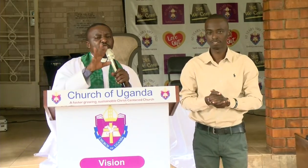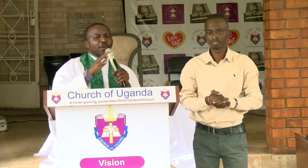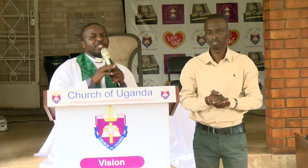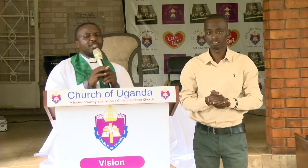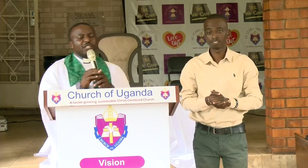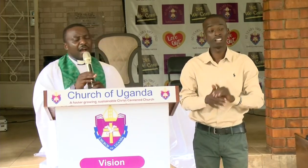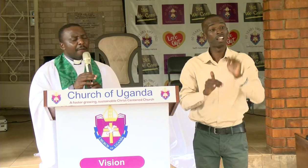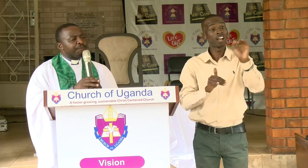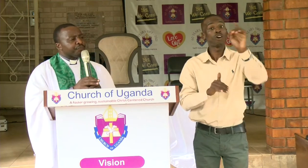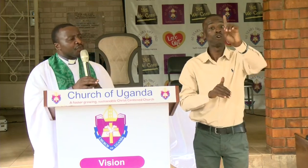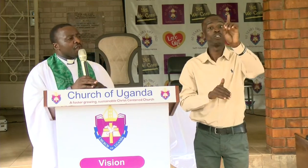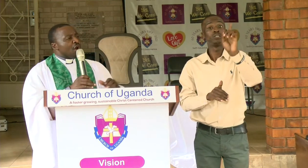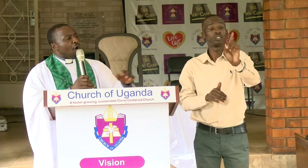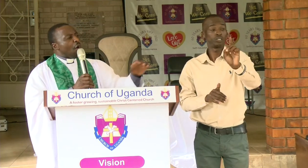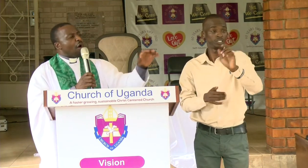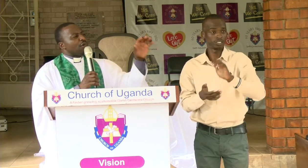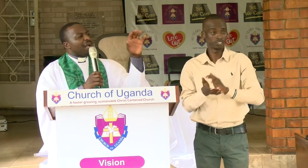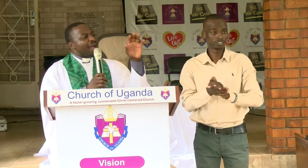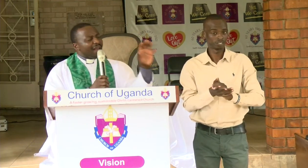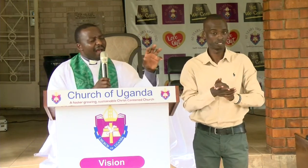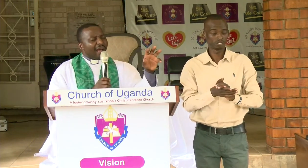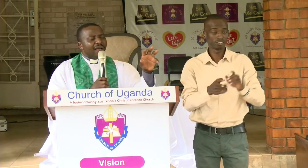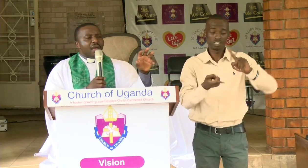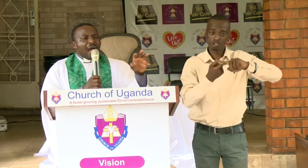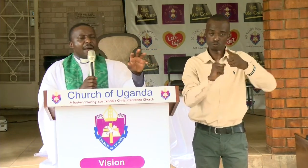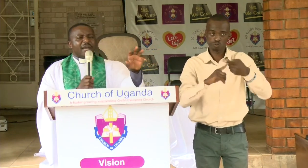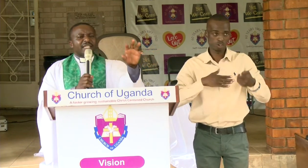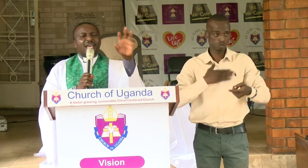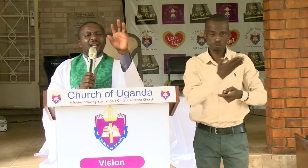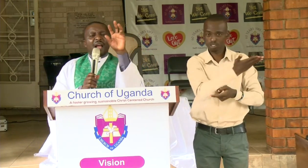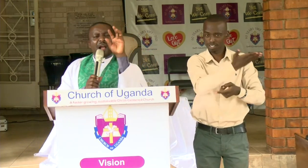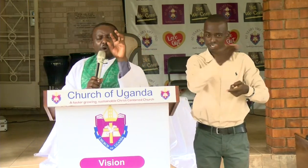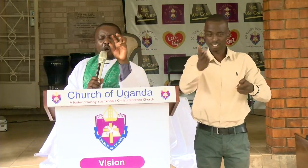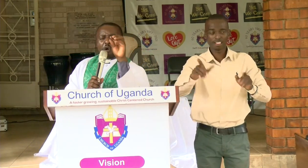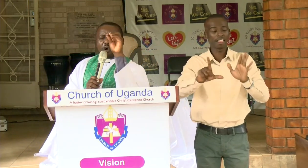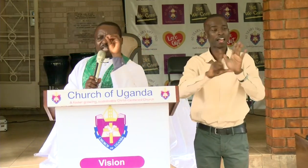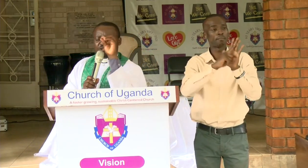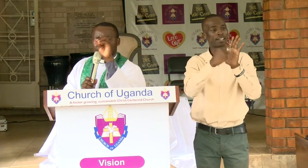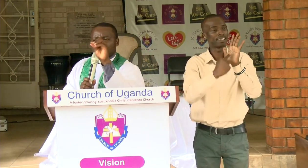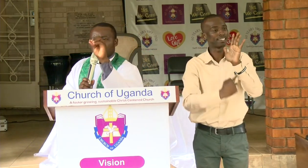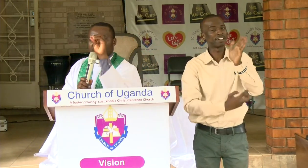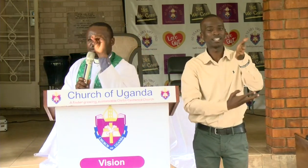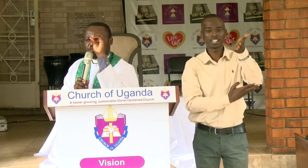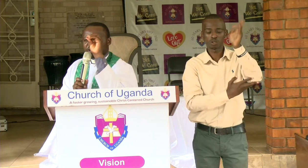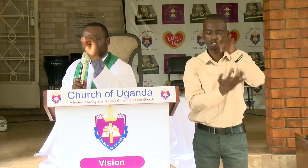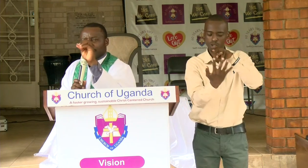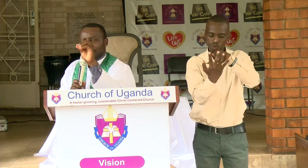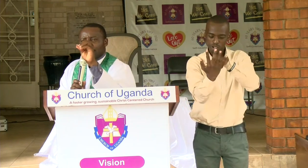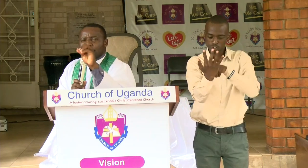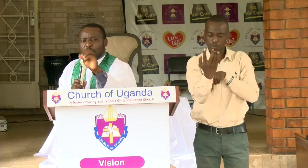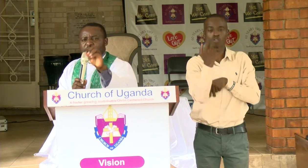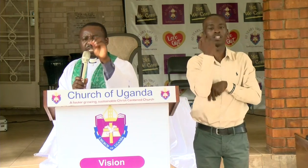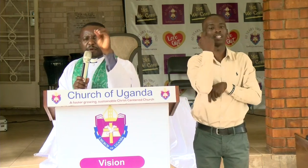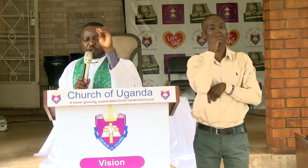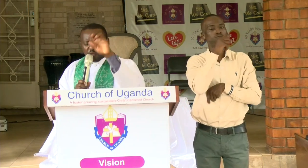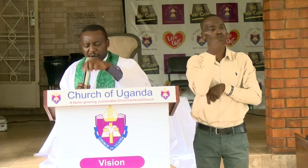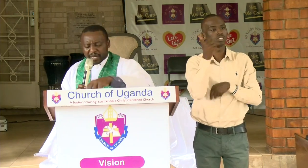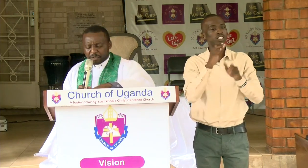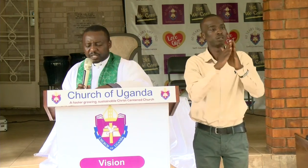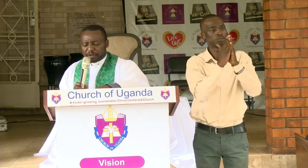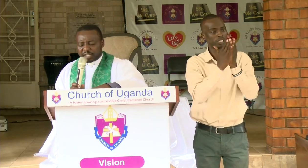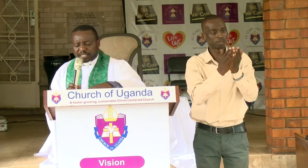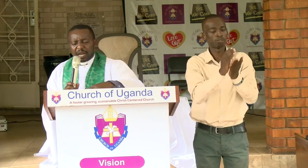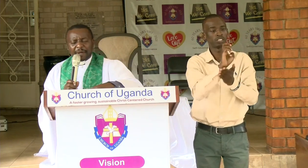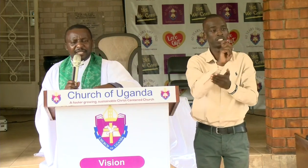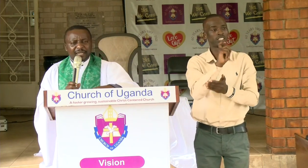Kakati ekibuuzo we kijira owooluganda, amateeka ago ng'ogasomye ng'ogatunulidde mu kitabo ky'okuva